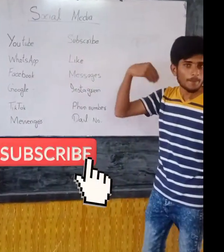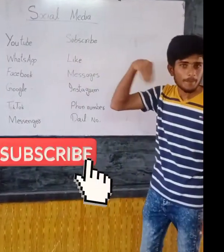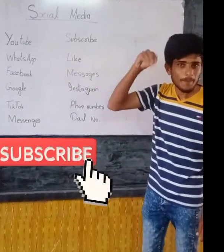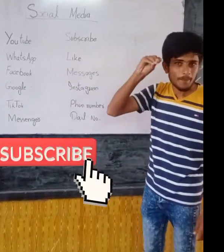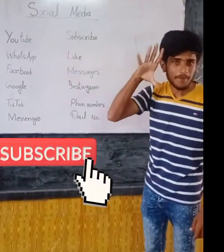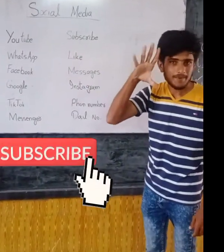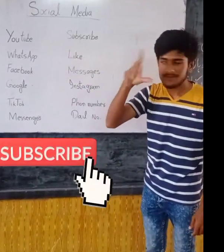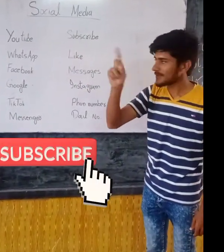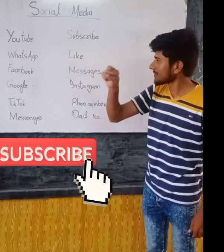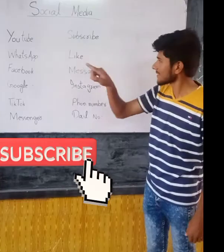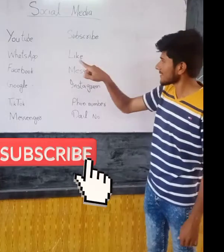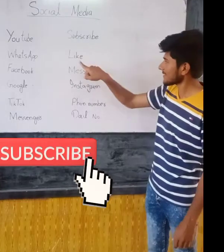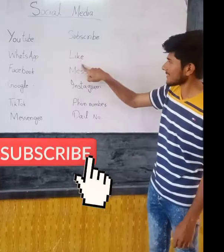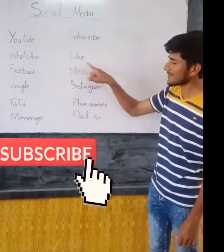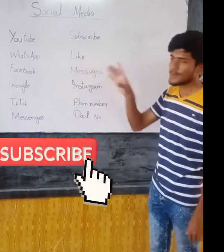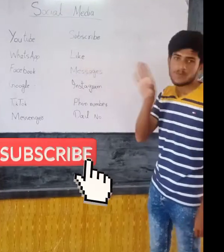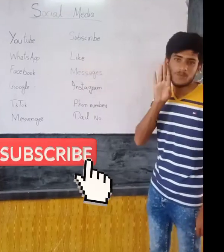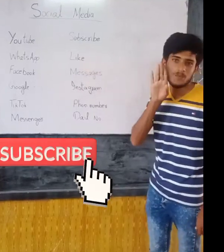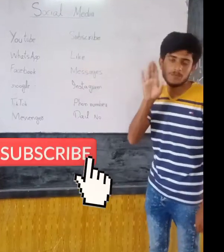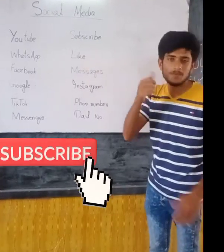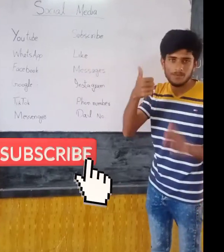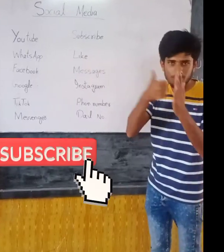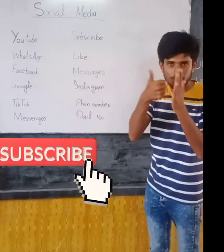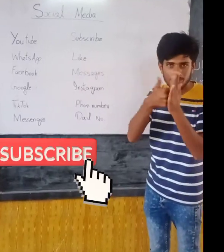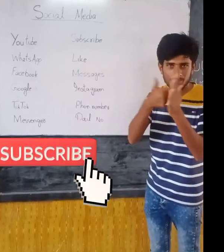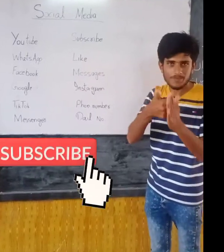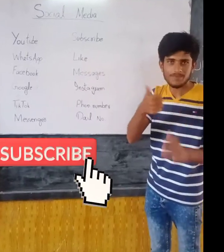सब्सक्राइब बटन लाइक